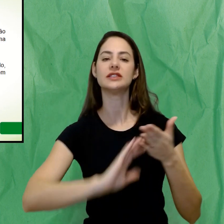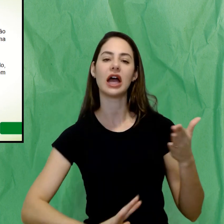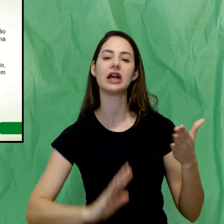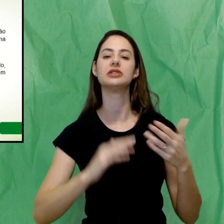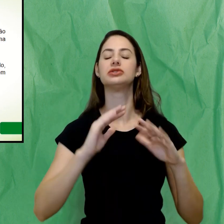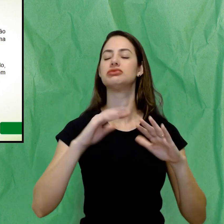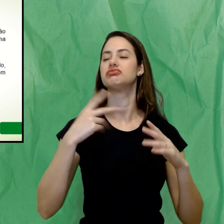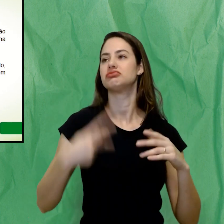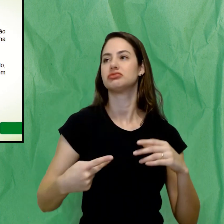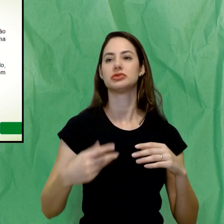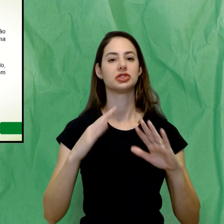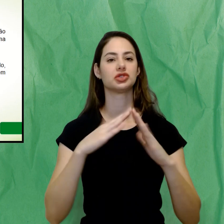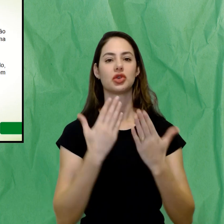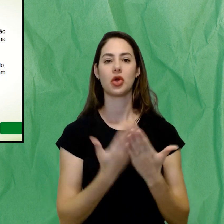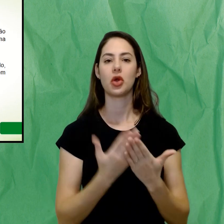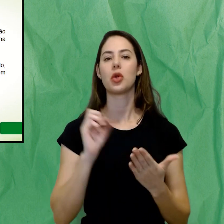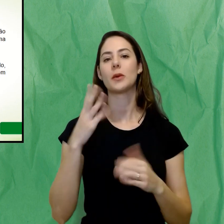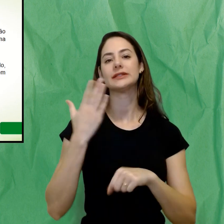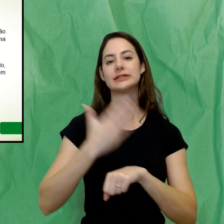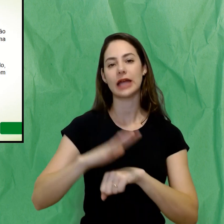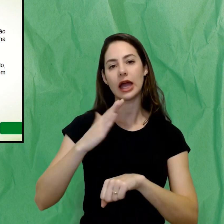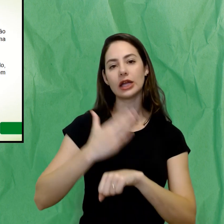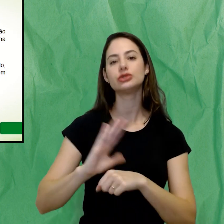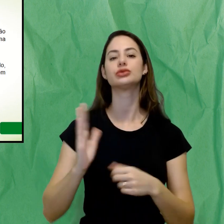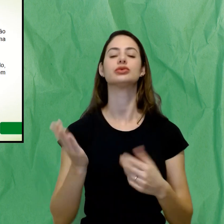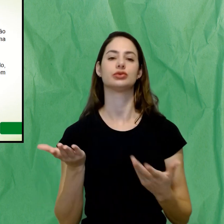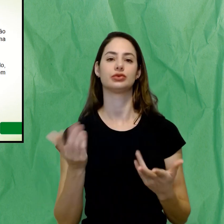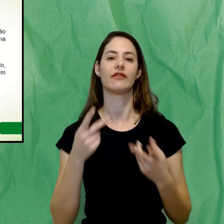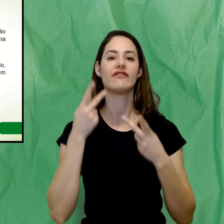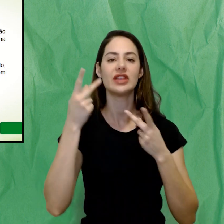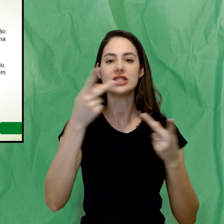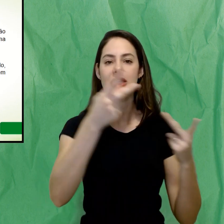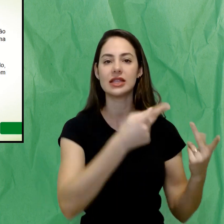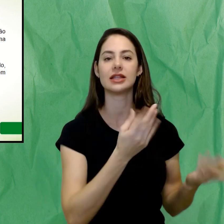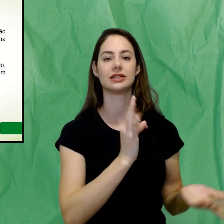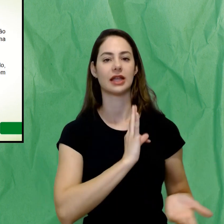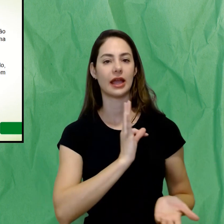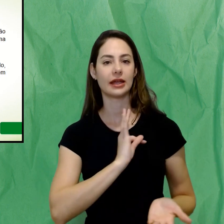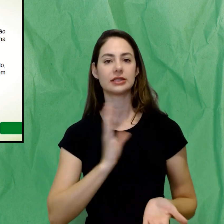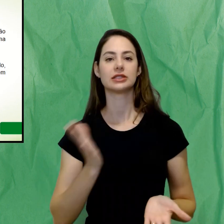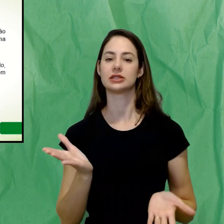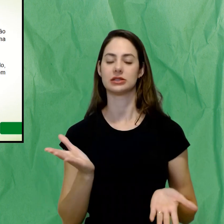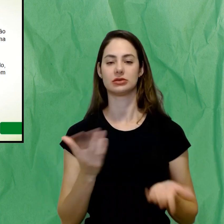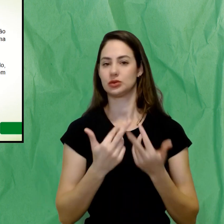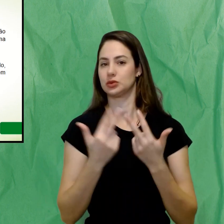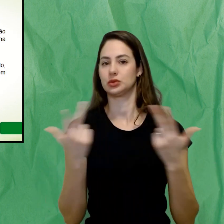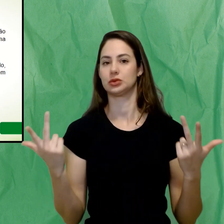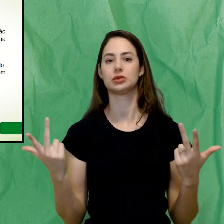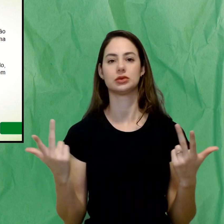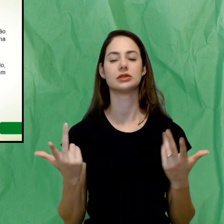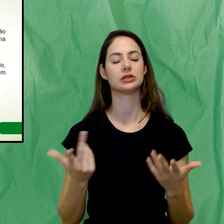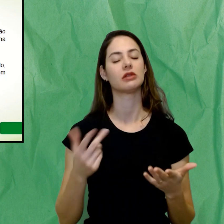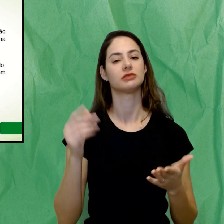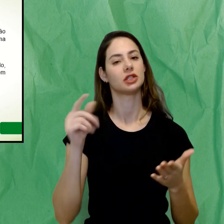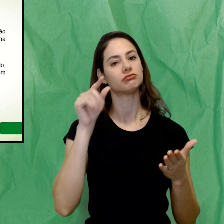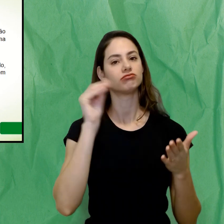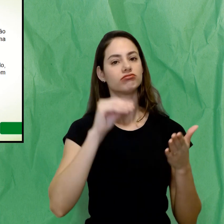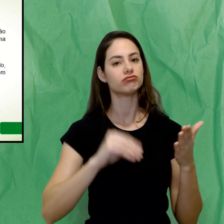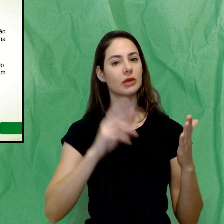até eh, estágios, visitas técnicas, coisas de cunho um pouco